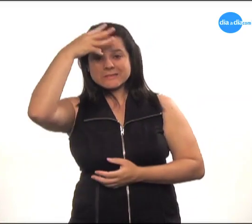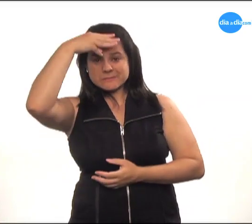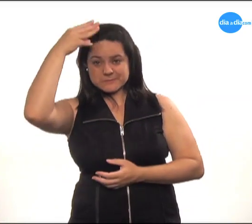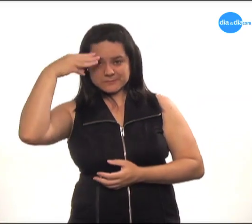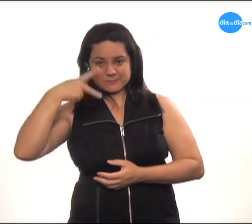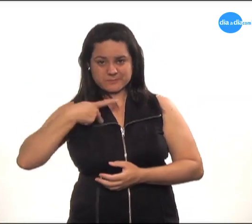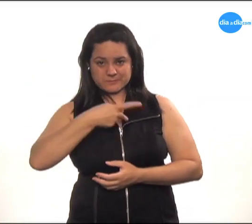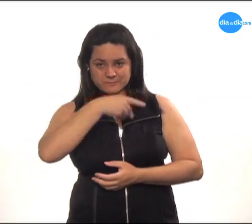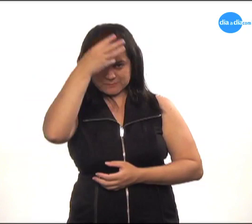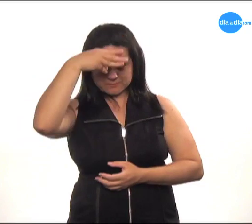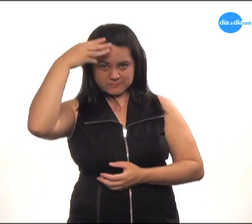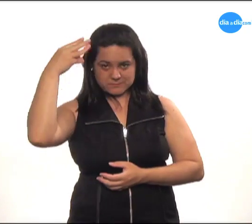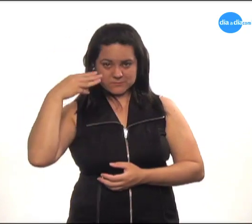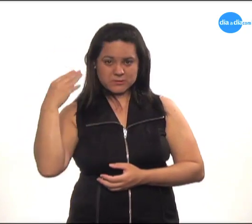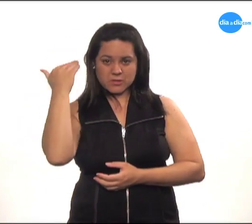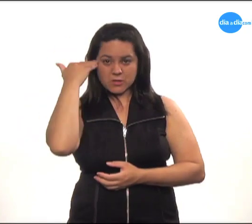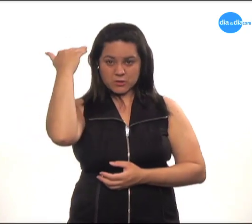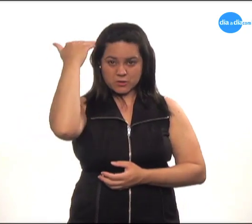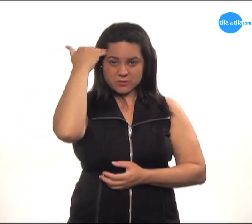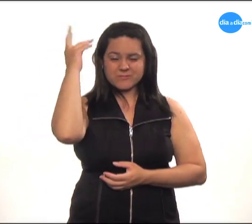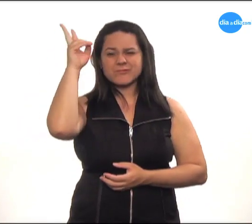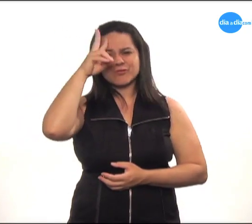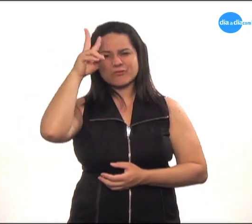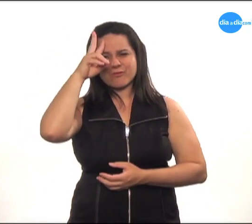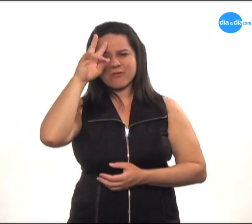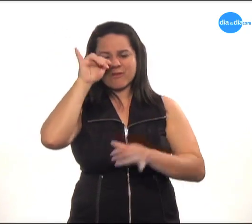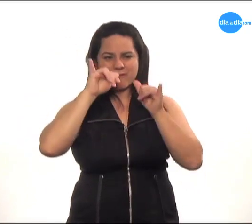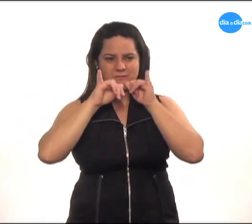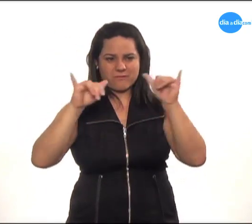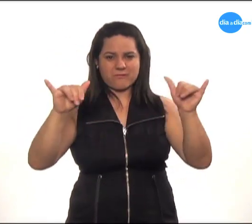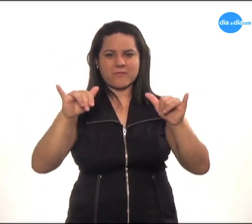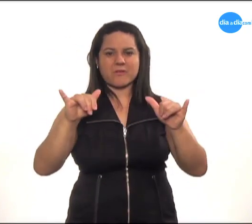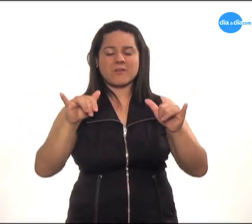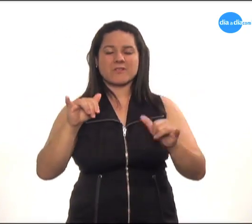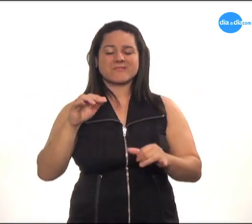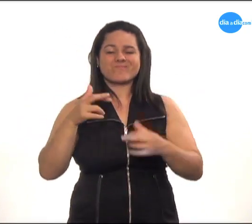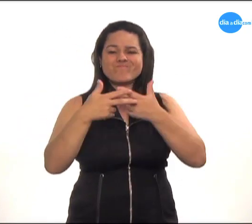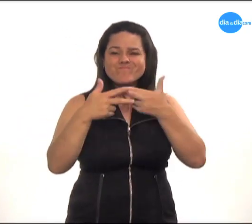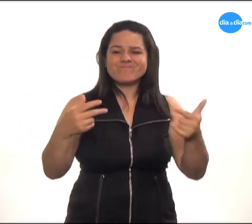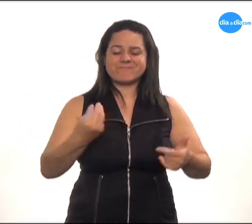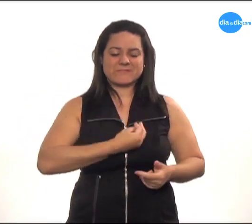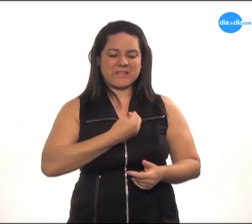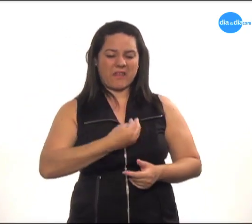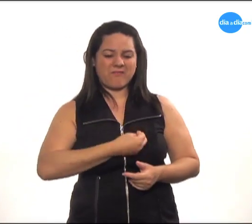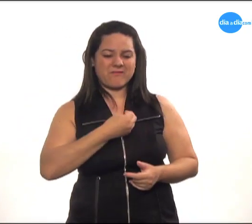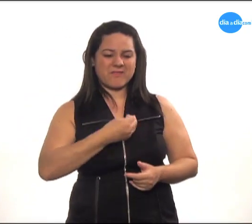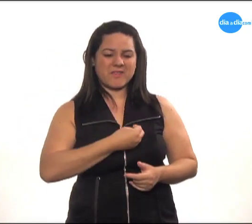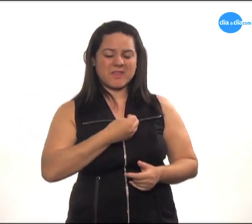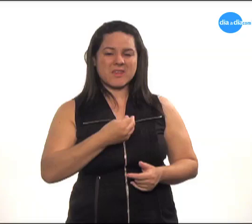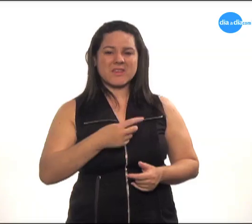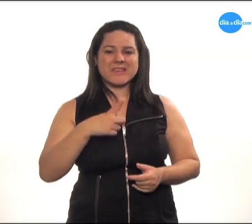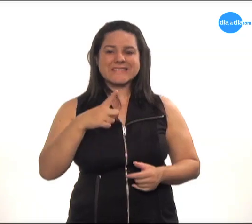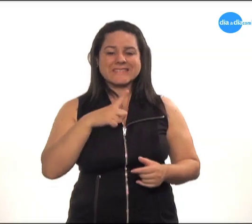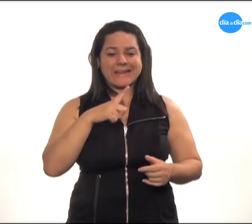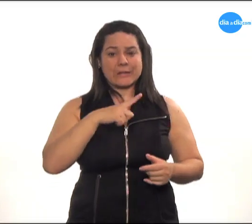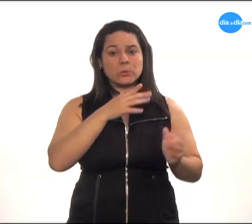Michel, lá nos adolescentes, fez uma ilustração muito interessante sobre queimar etapas na vida. Eu